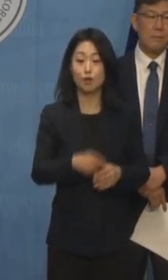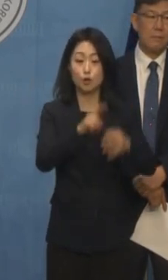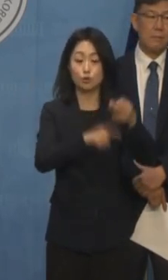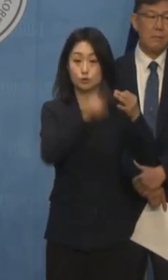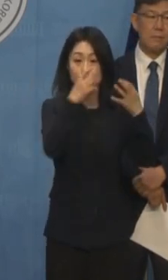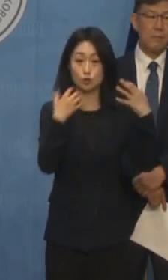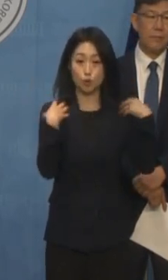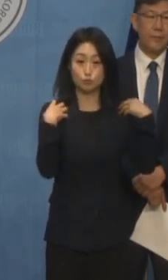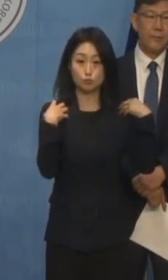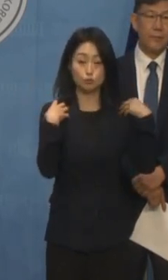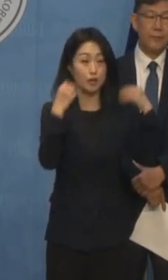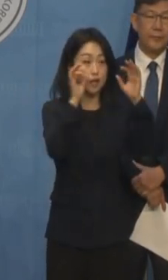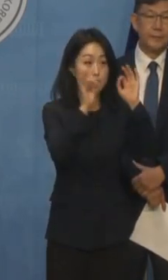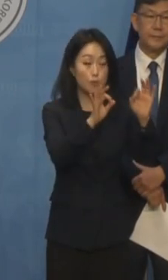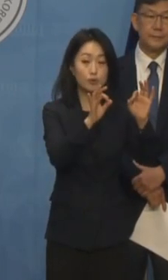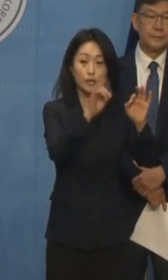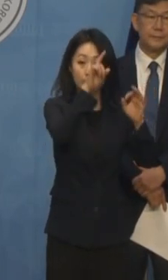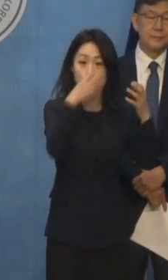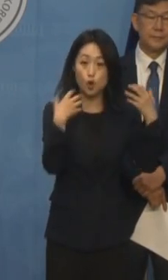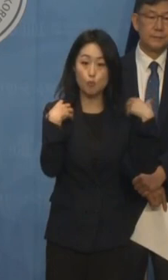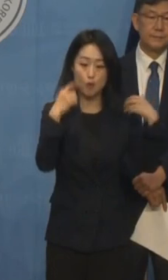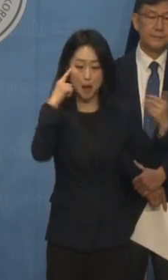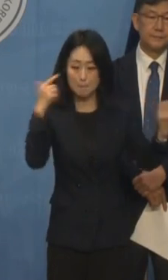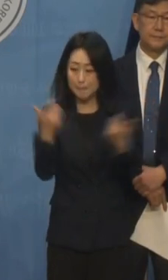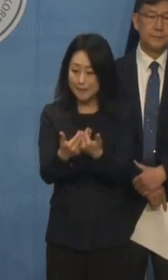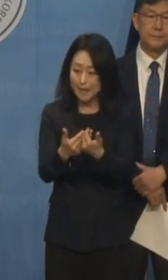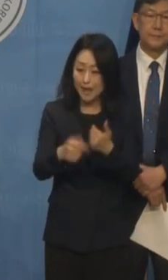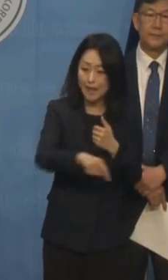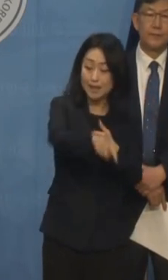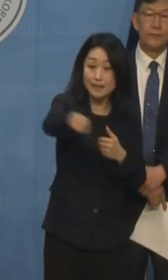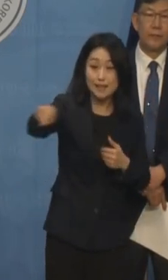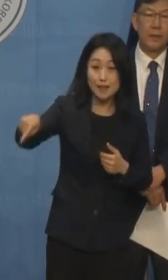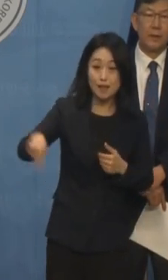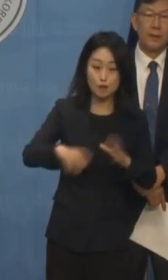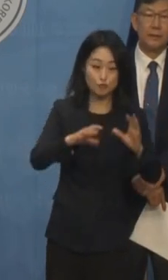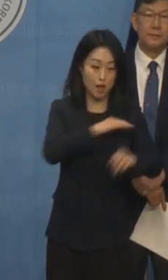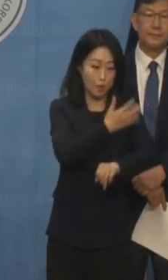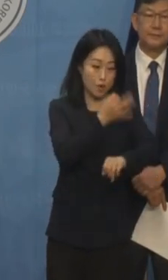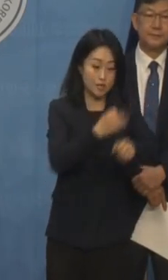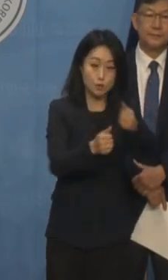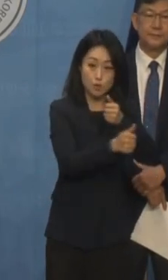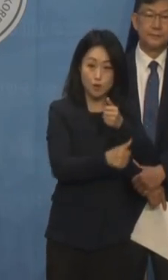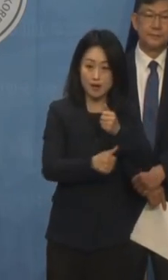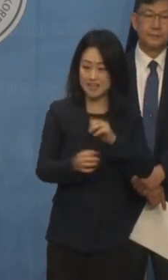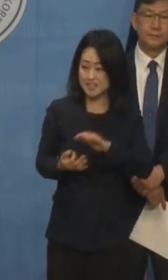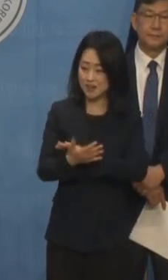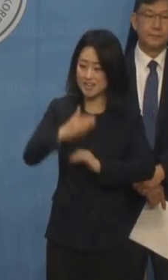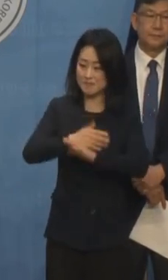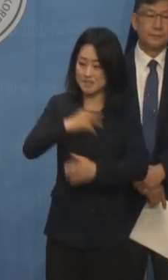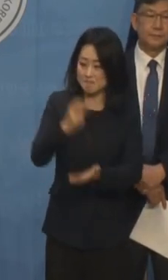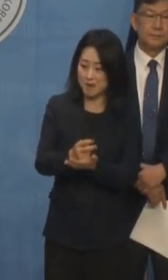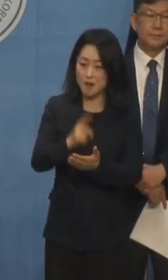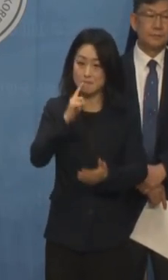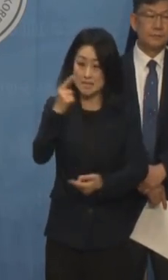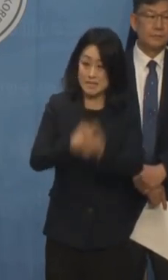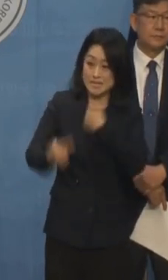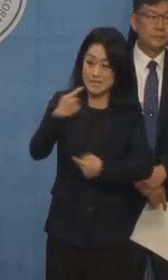정권의 권익위는 정권과 반대측 인사들에 대해서는 청탁금지법 위반